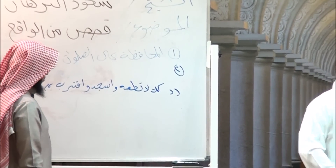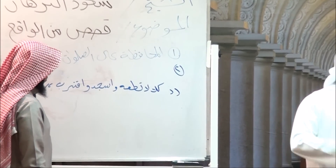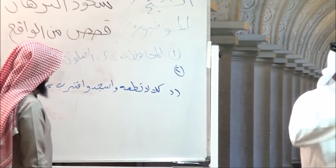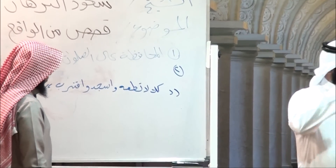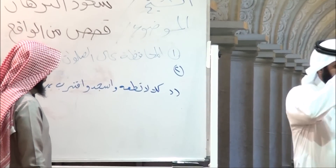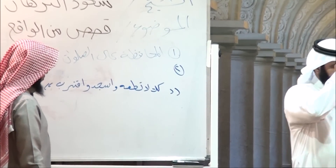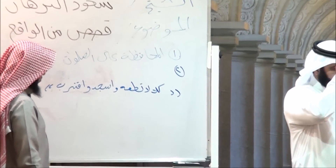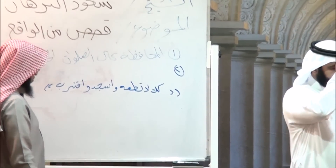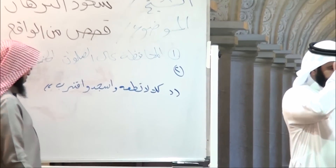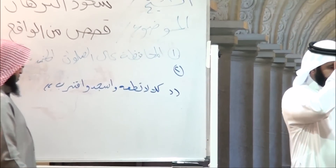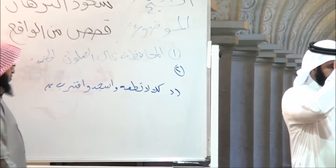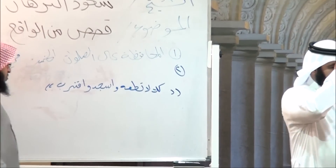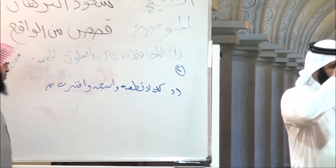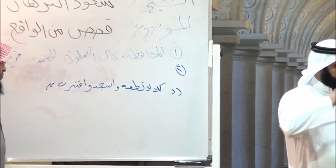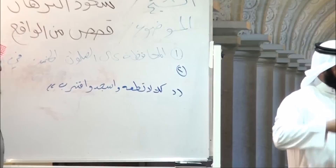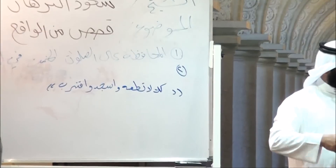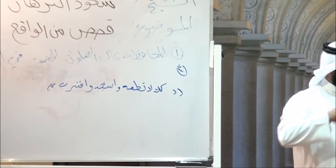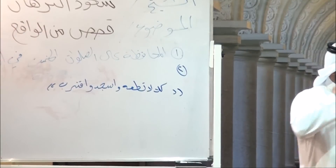بعد ما